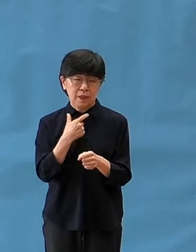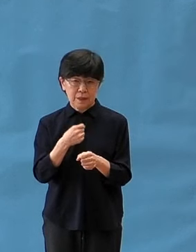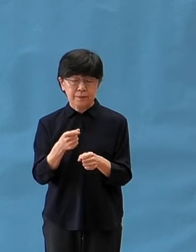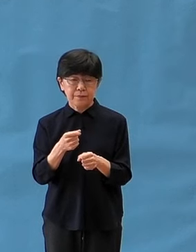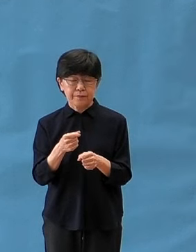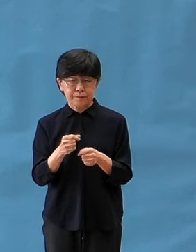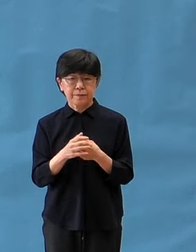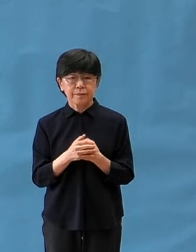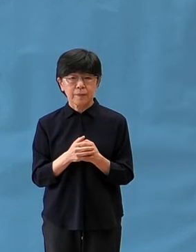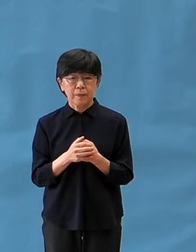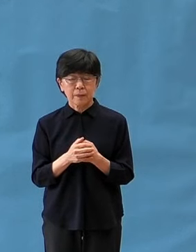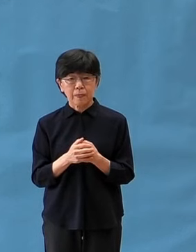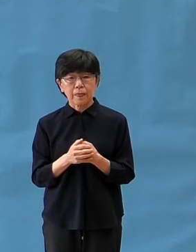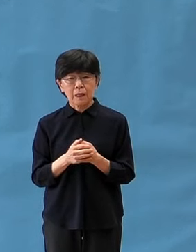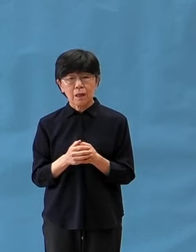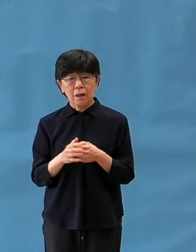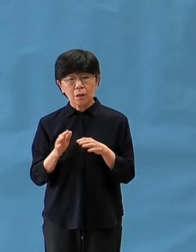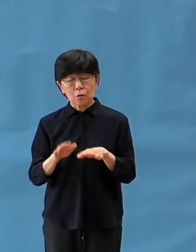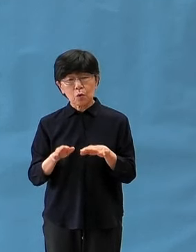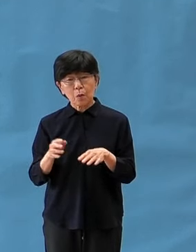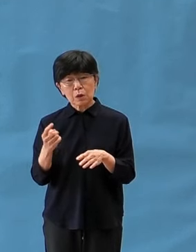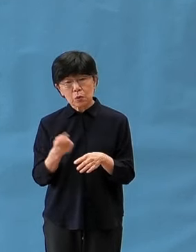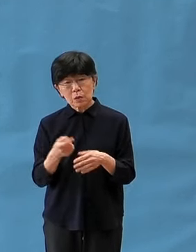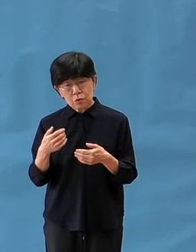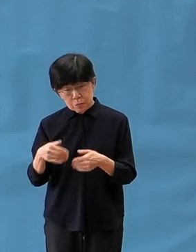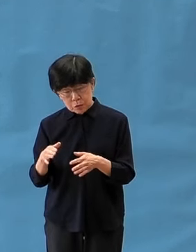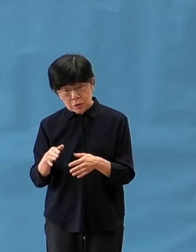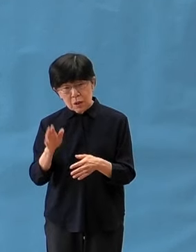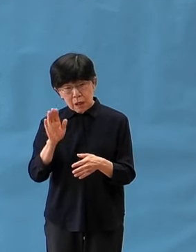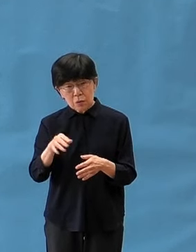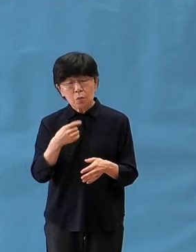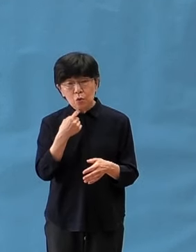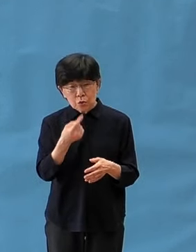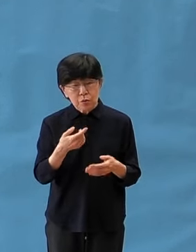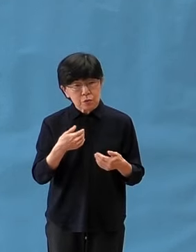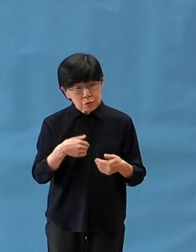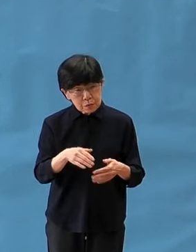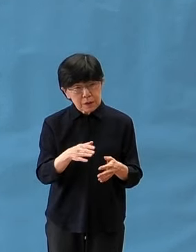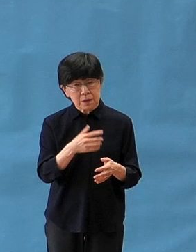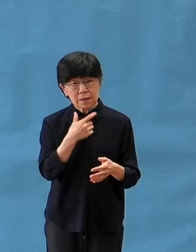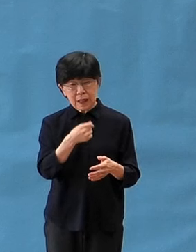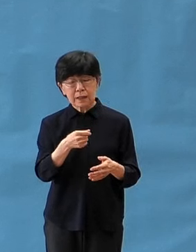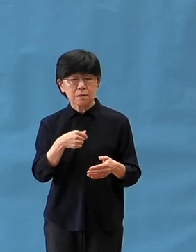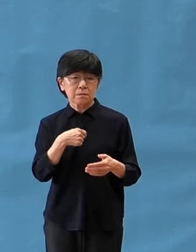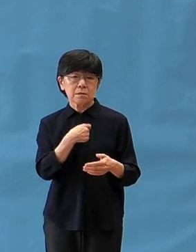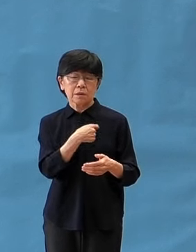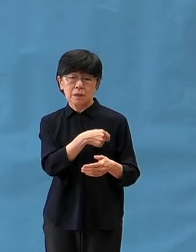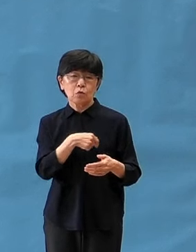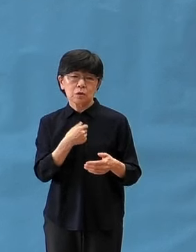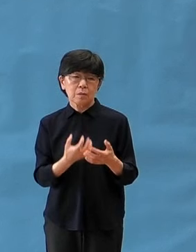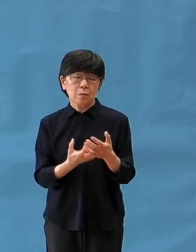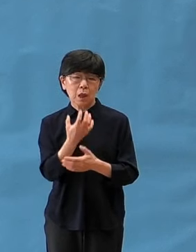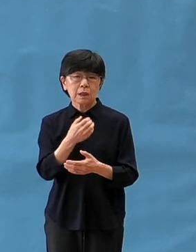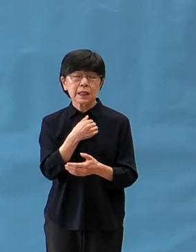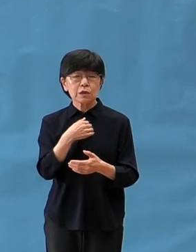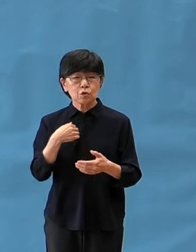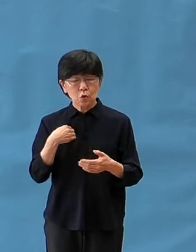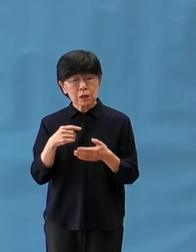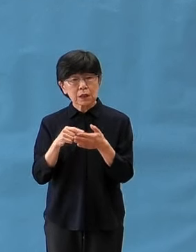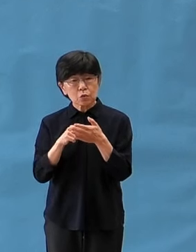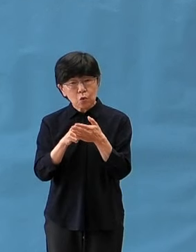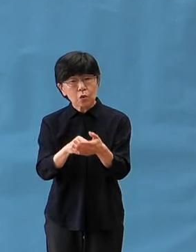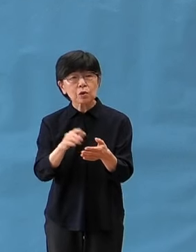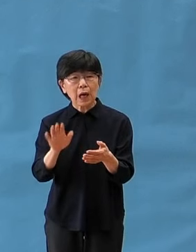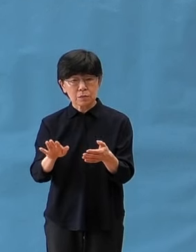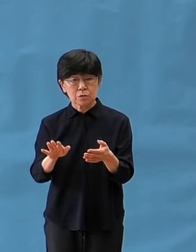産み育ててみようと思ってもらえる環境を整えていこうというふうに努力している人たちの努力を